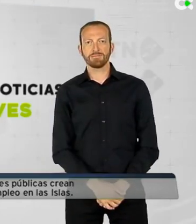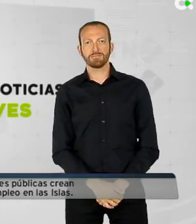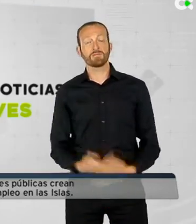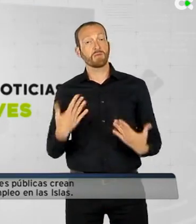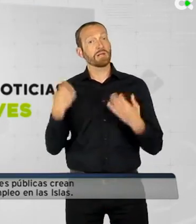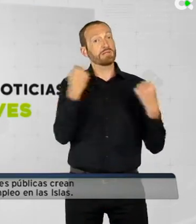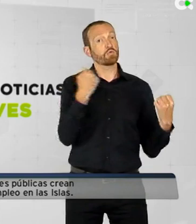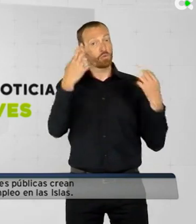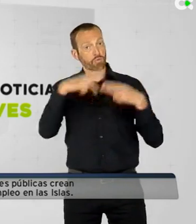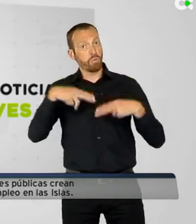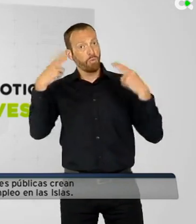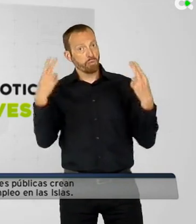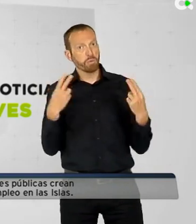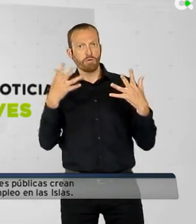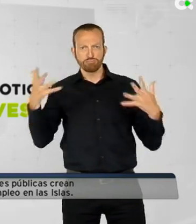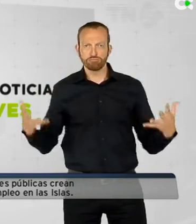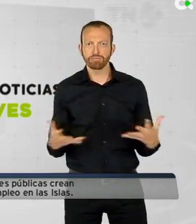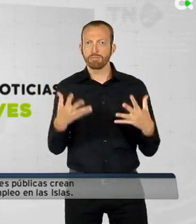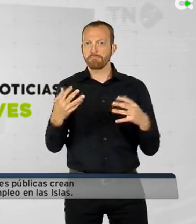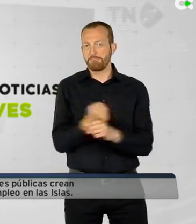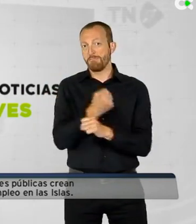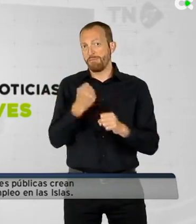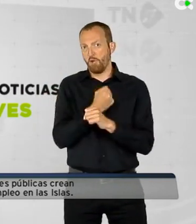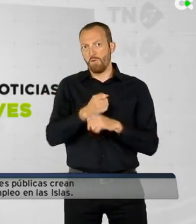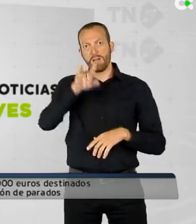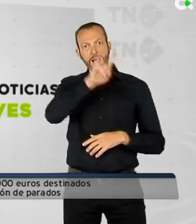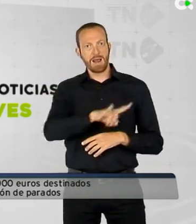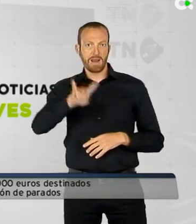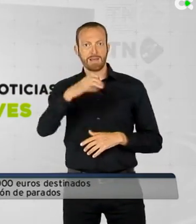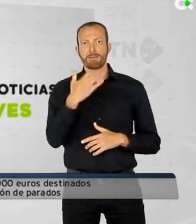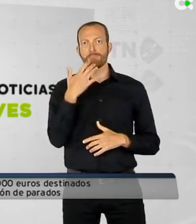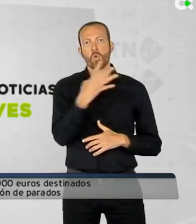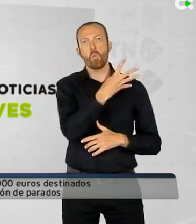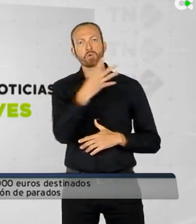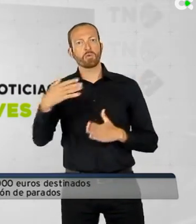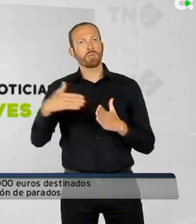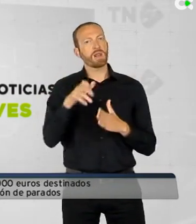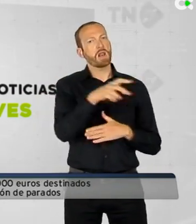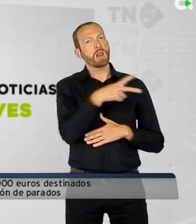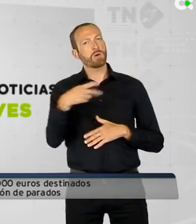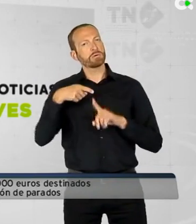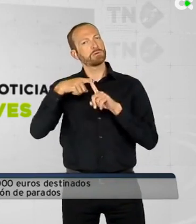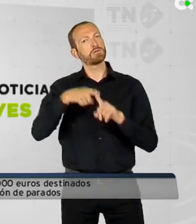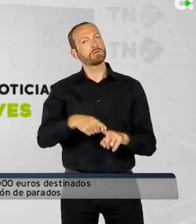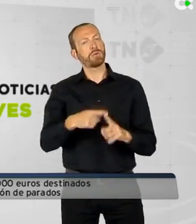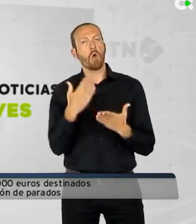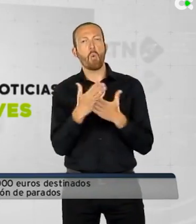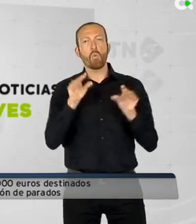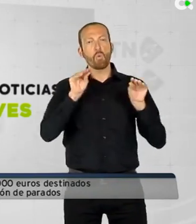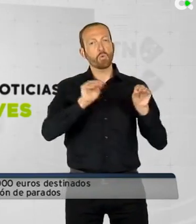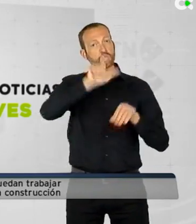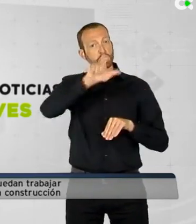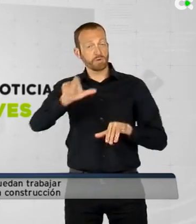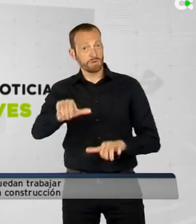Las instituciones públicas crean y fomentan empleo en las islas. Un ejemplo son los 400.000 euros destinados a la formación